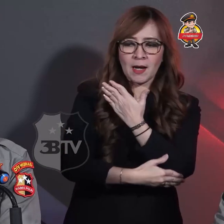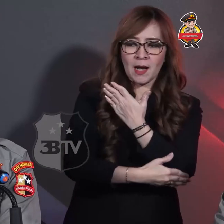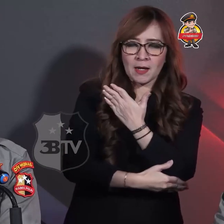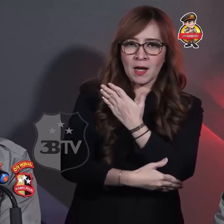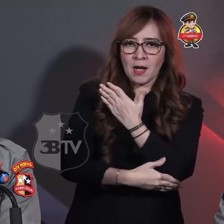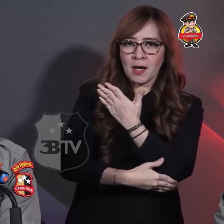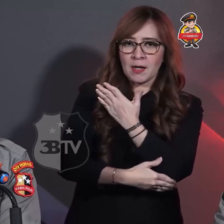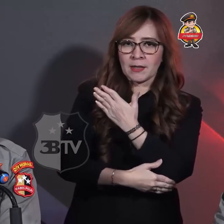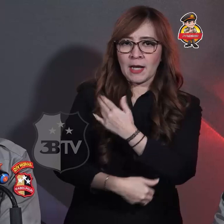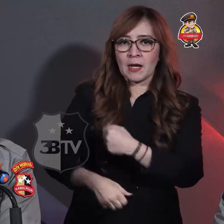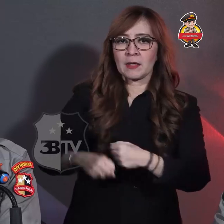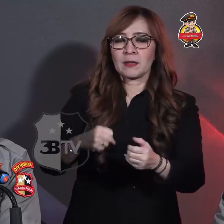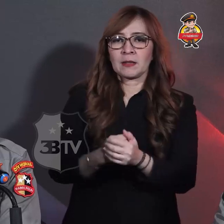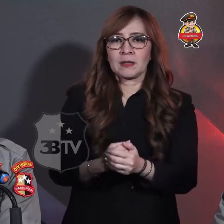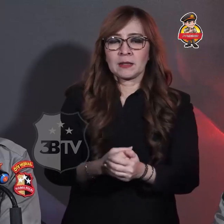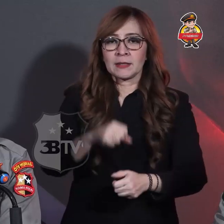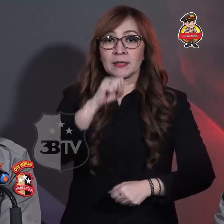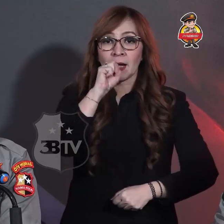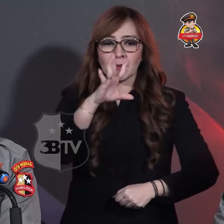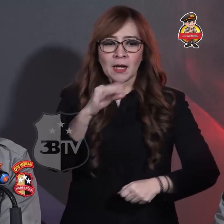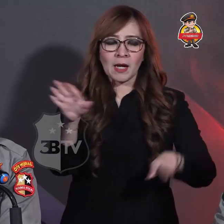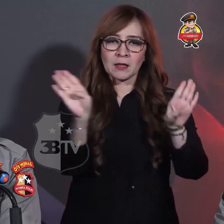dinyatakan tertutup.